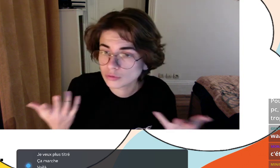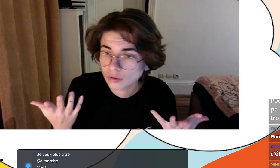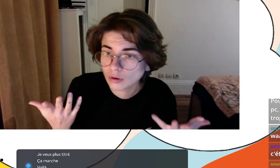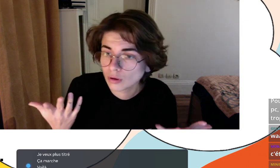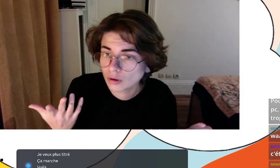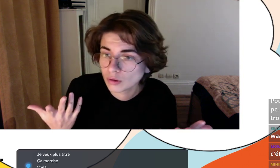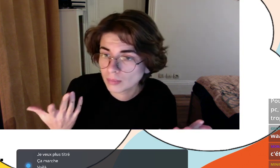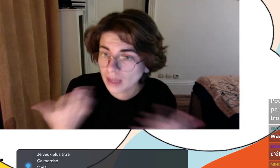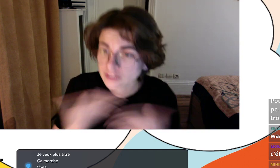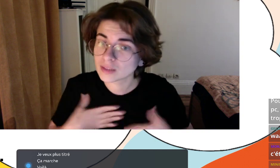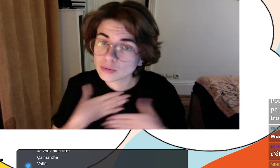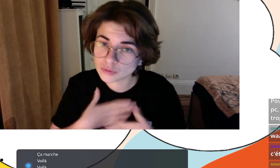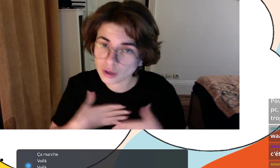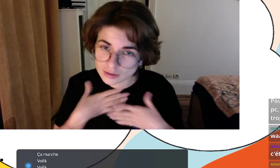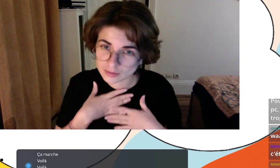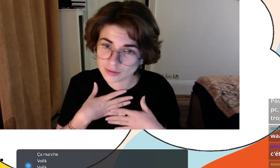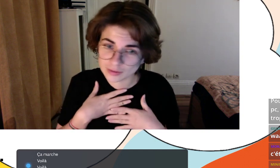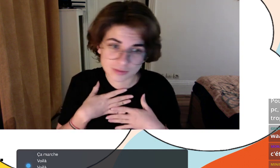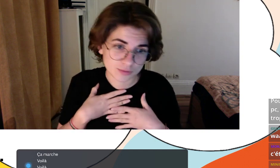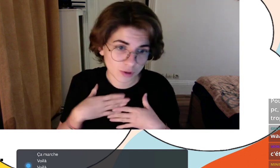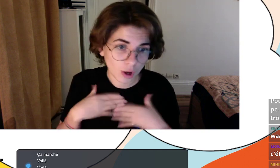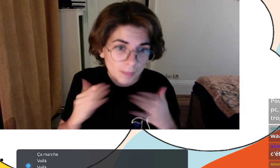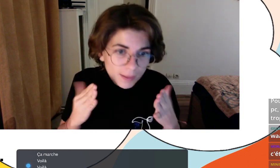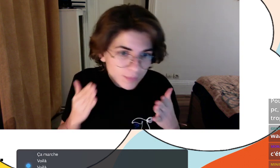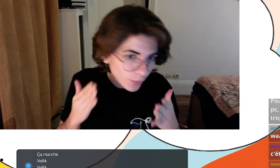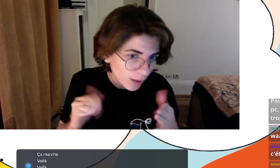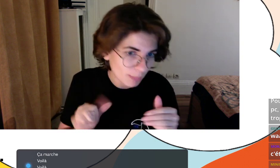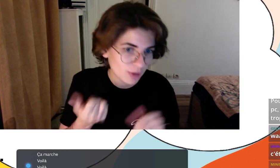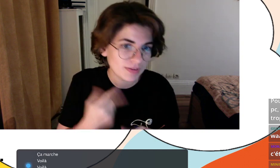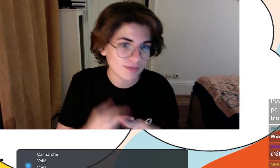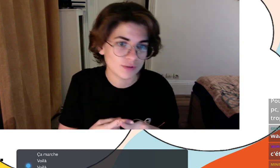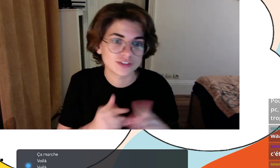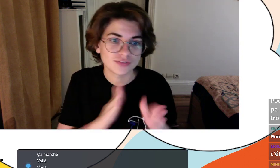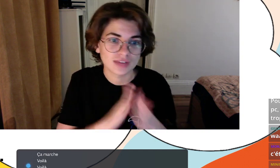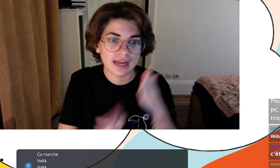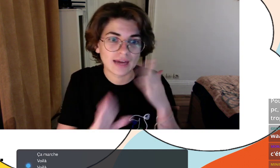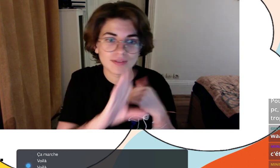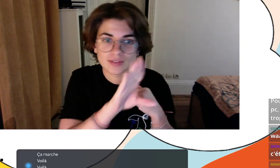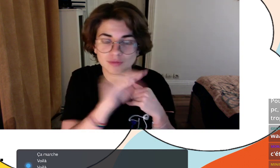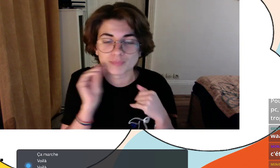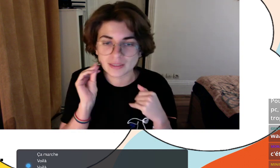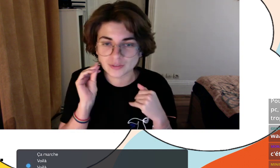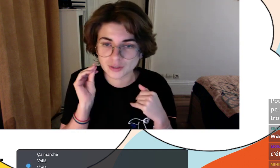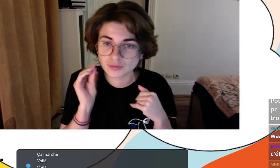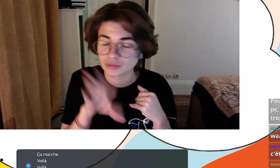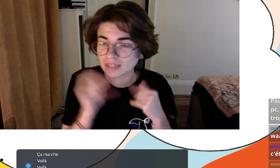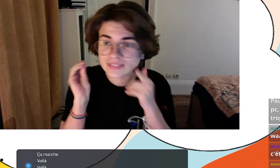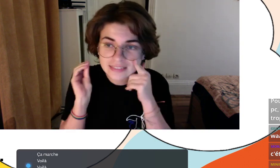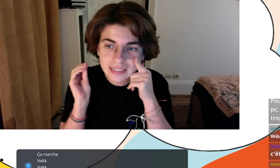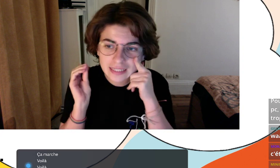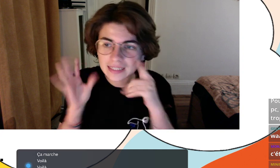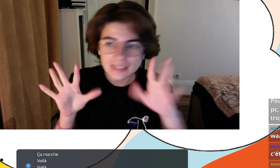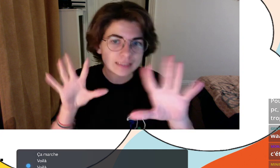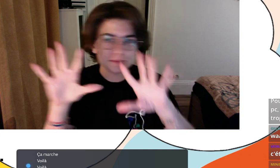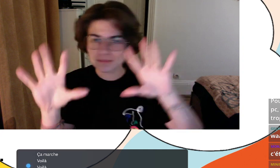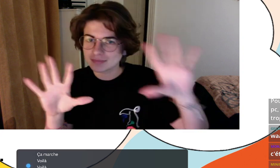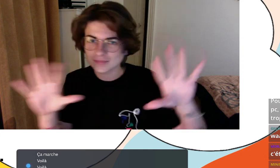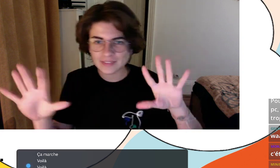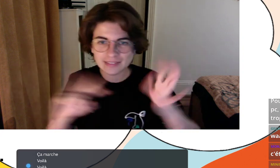Donc, bah, j'étais contente quand même. La première fois que j'ai fait un live avec une personne que j'invite,